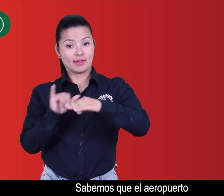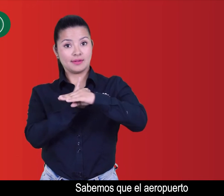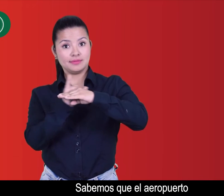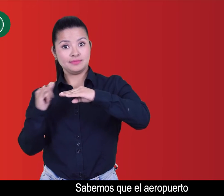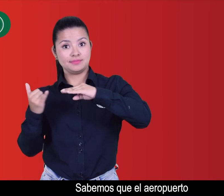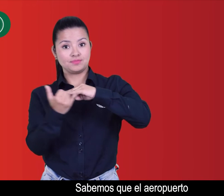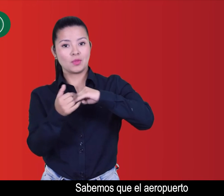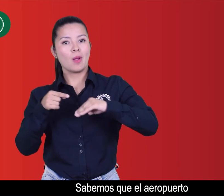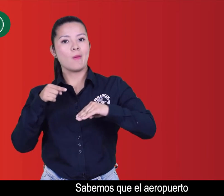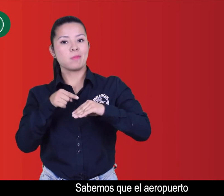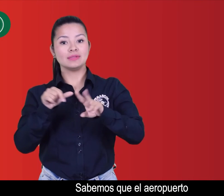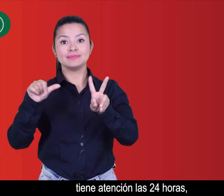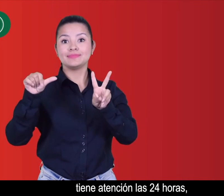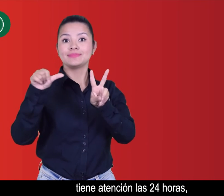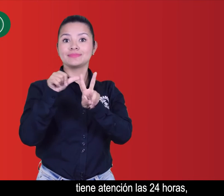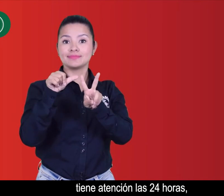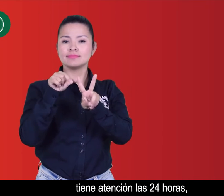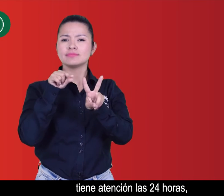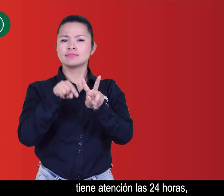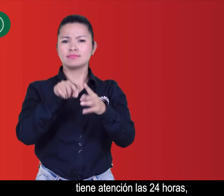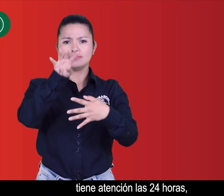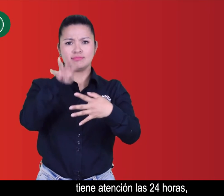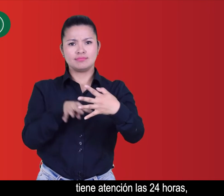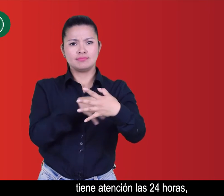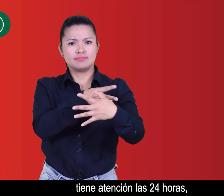Sabemos que el aeropuerto tiene atención las 24 horas.